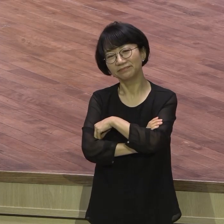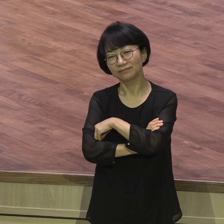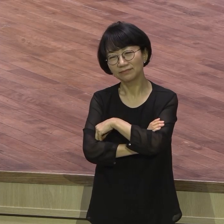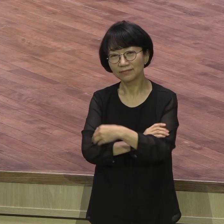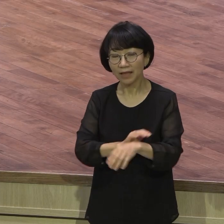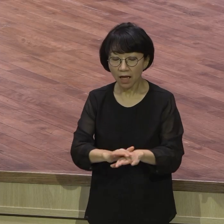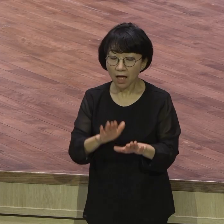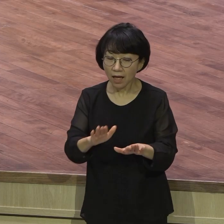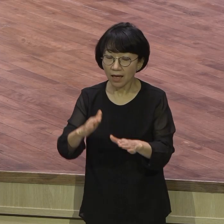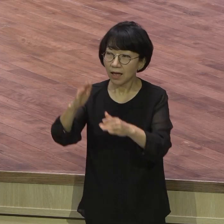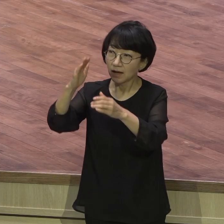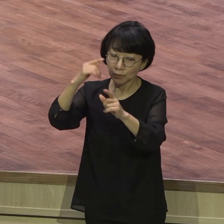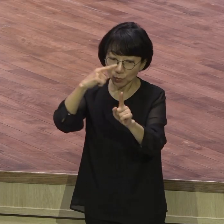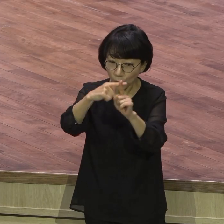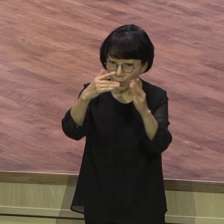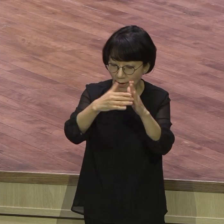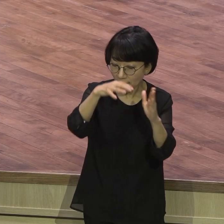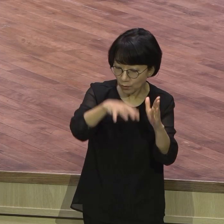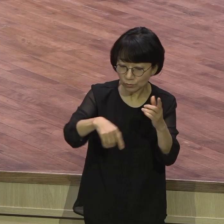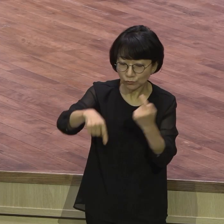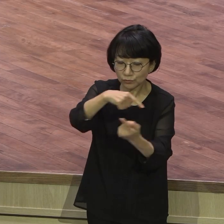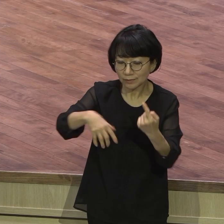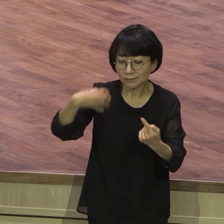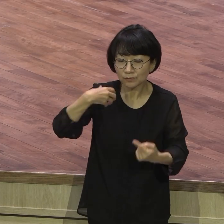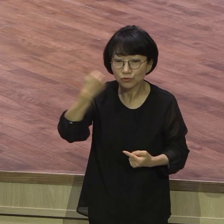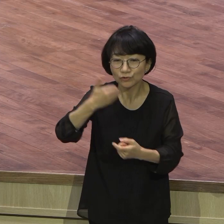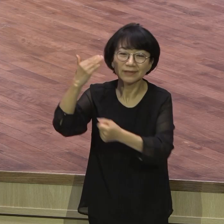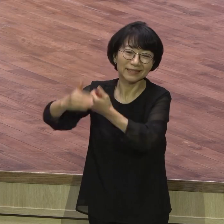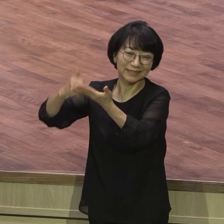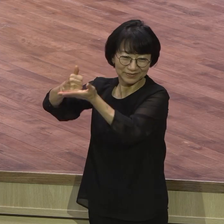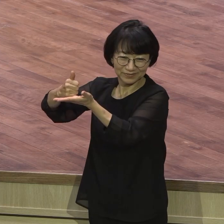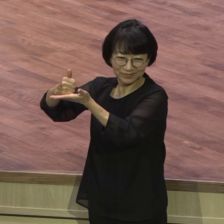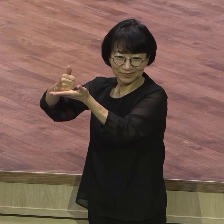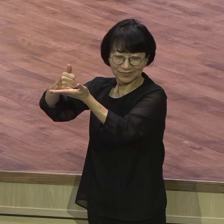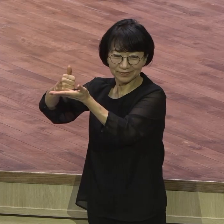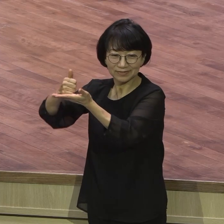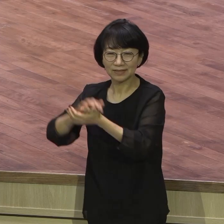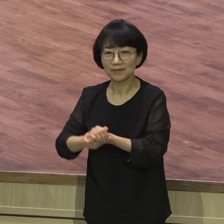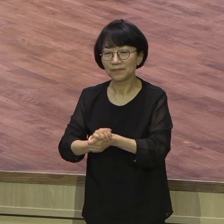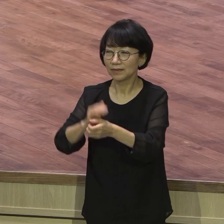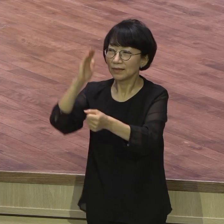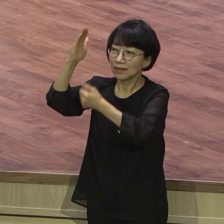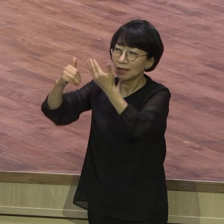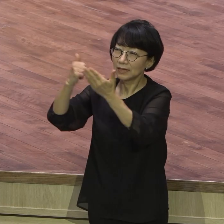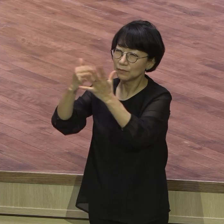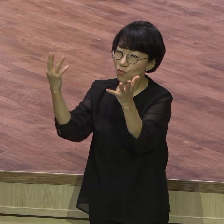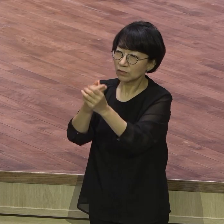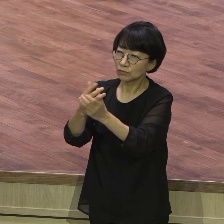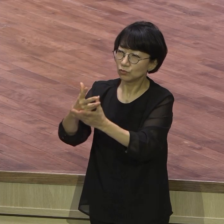하나님의 교회는 하나님이 운영하십니다. 그거 아세요? 절대 죽고 믿어야 돼요.